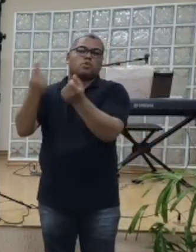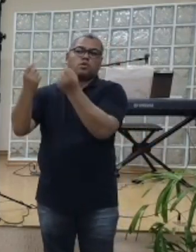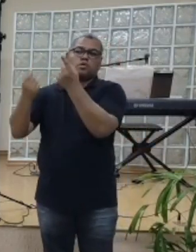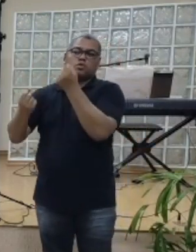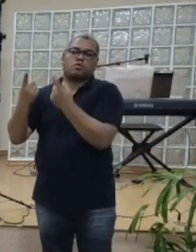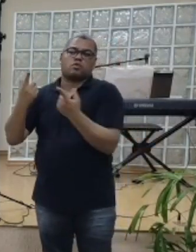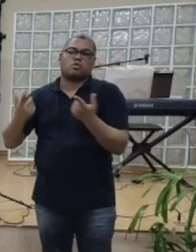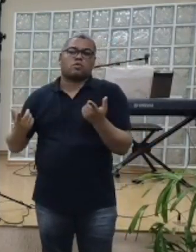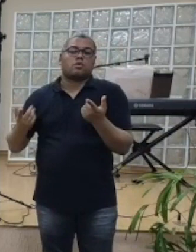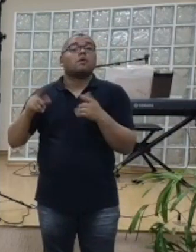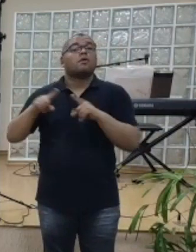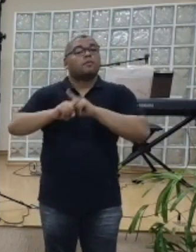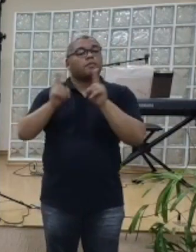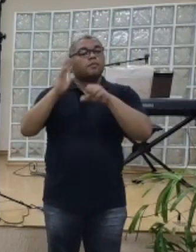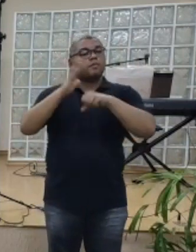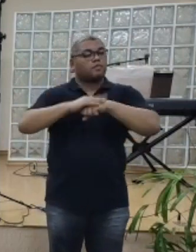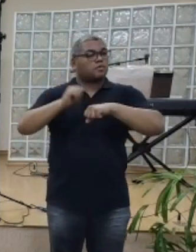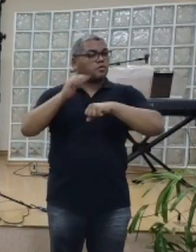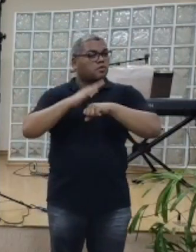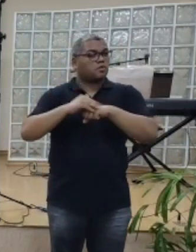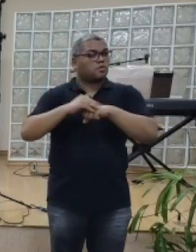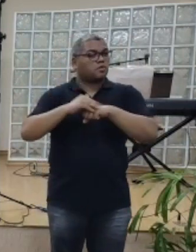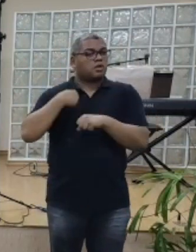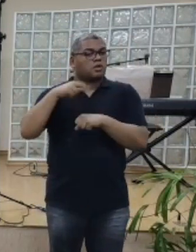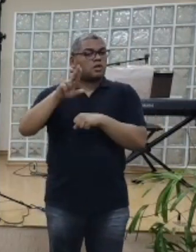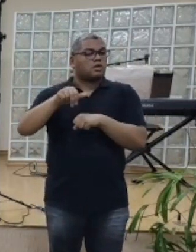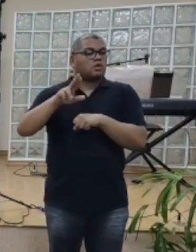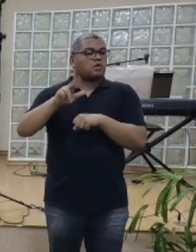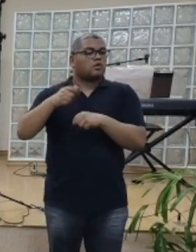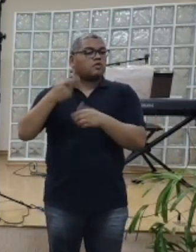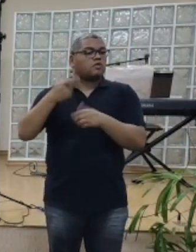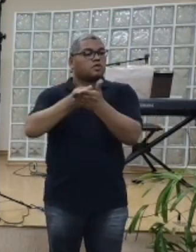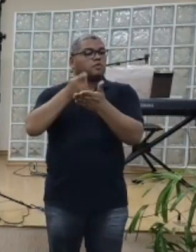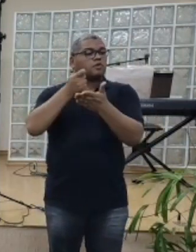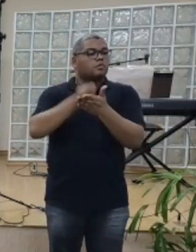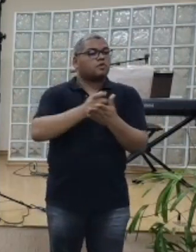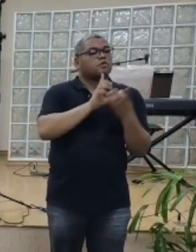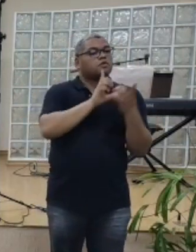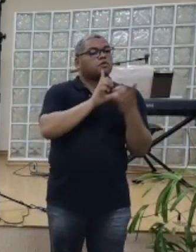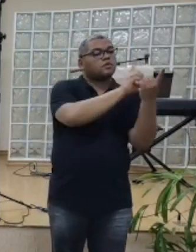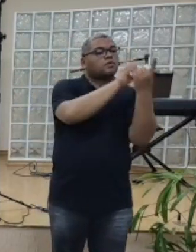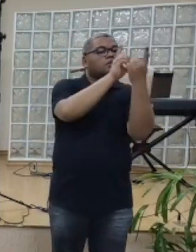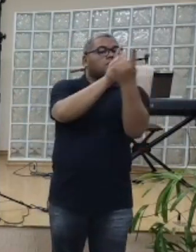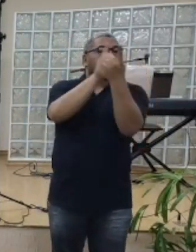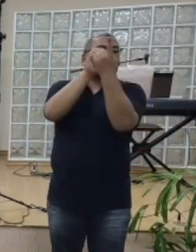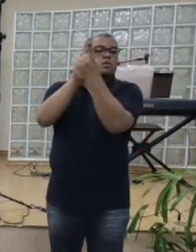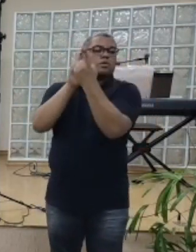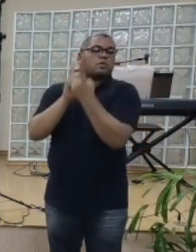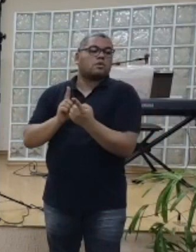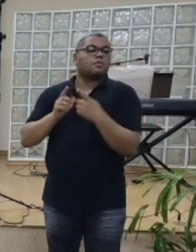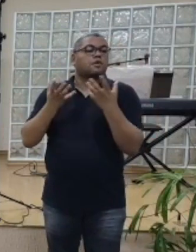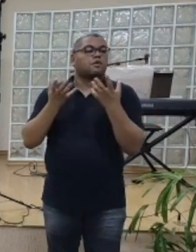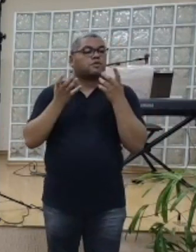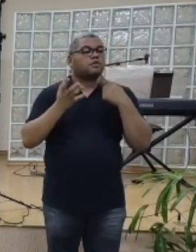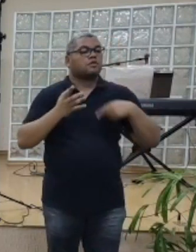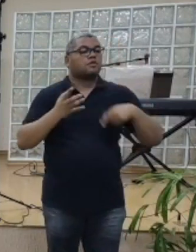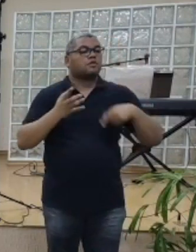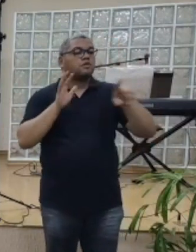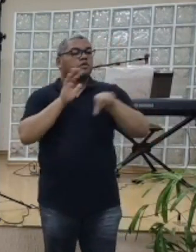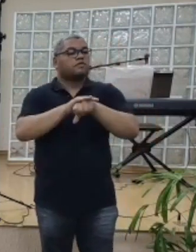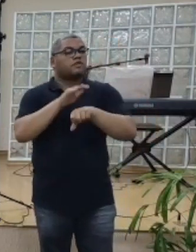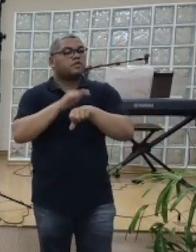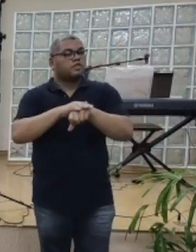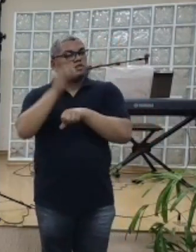Mas com muito carinho. Mas eu nunca vou fazer esta cobrança pessoal. Mas eu queria que você fizesse a reflexão de o quanto